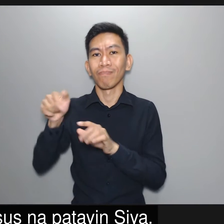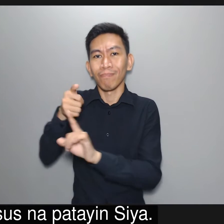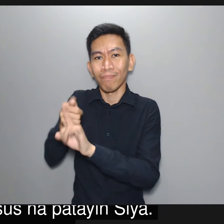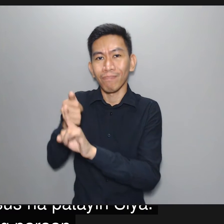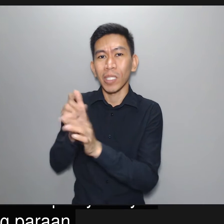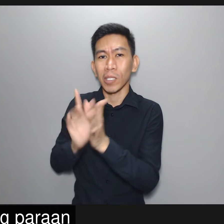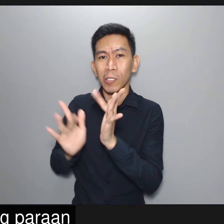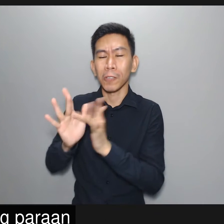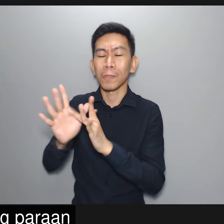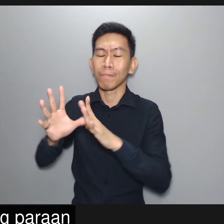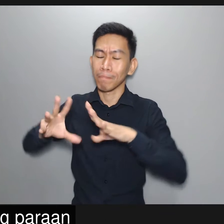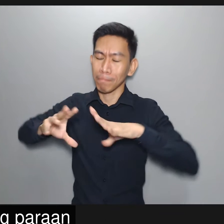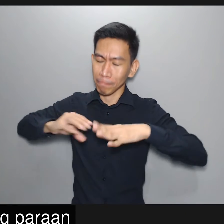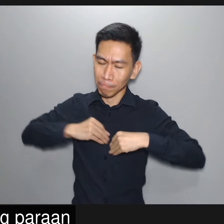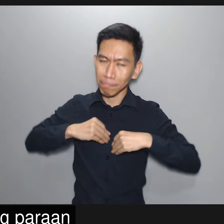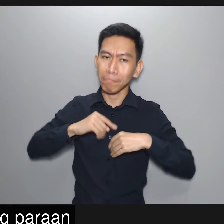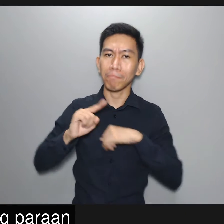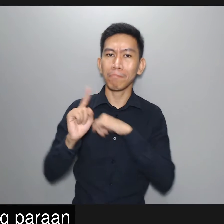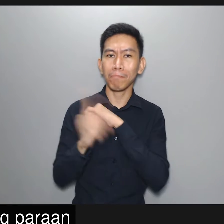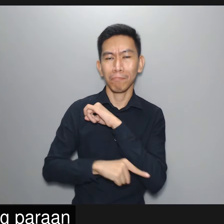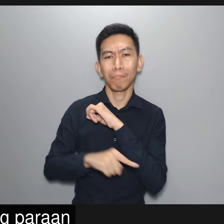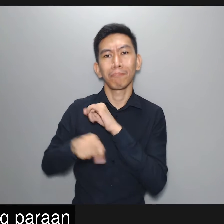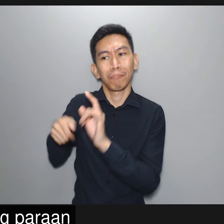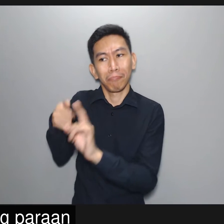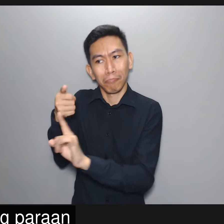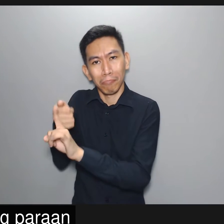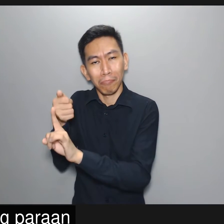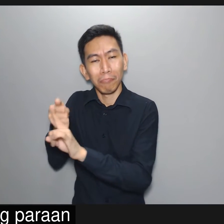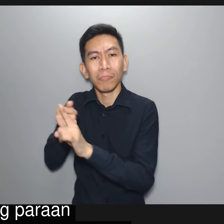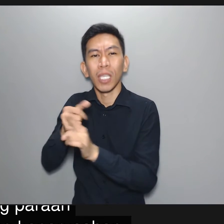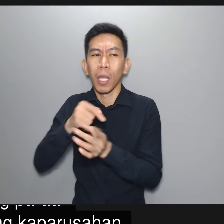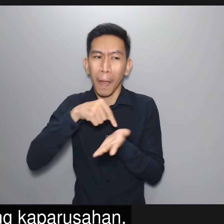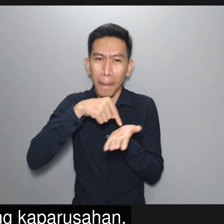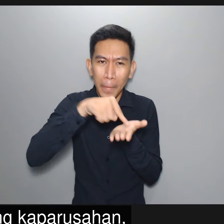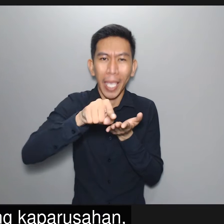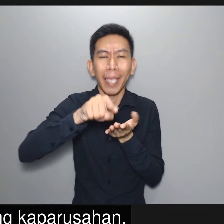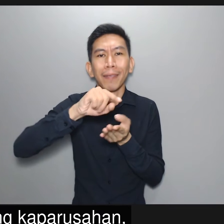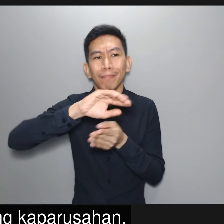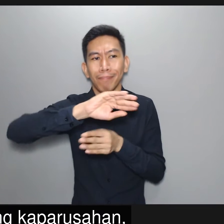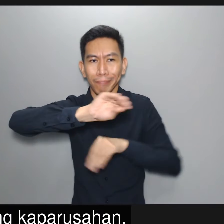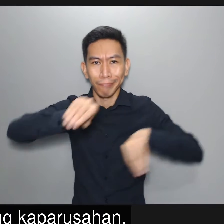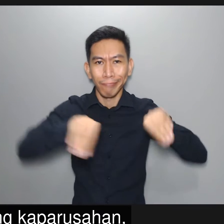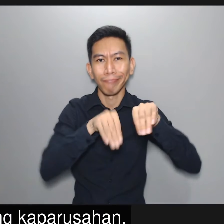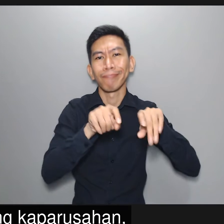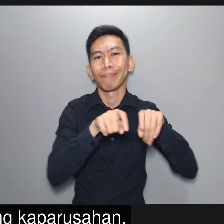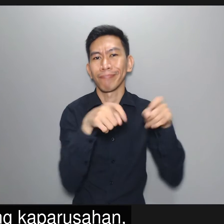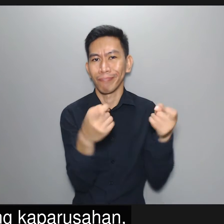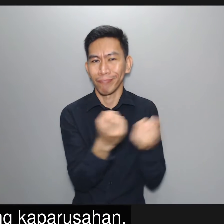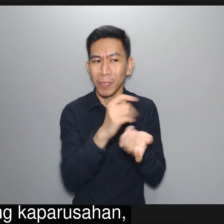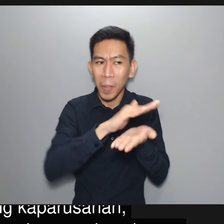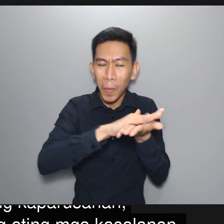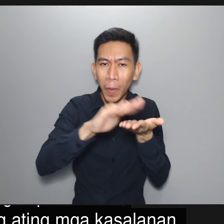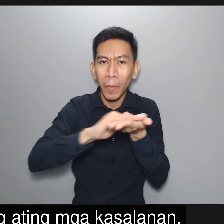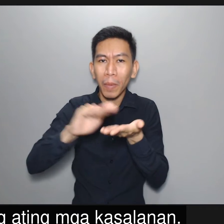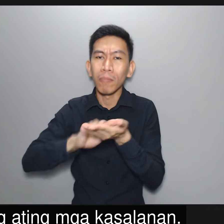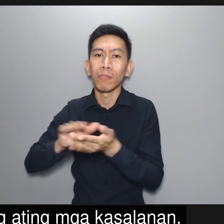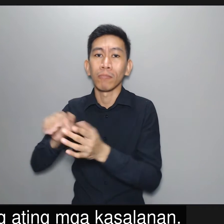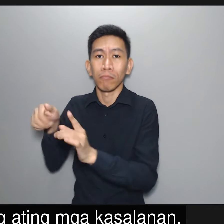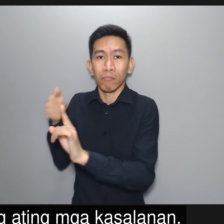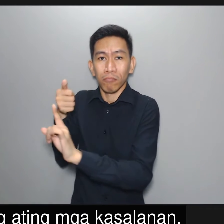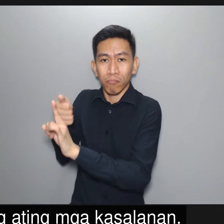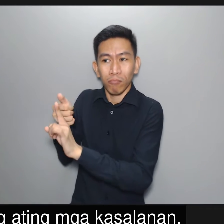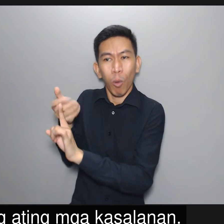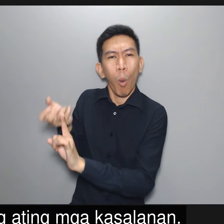niya ang kaparusahan at pinagbayaran niya ang ating mga kasalanan. Ibinuhos ni Jesus ang kanyang dugo